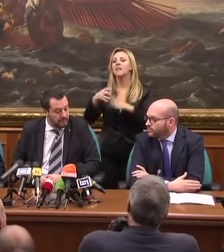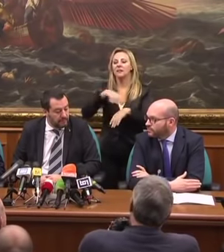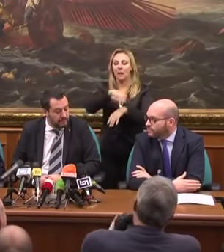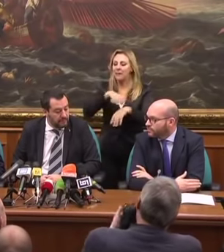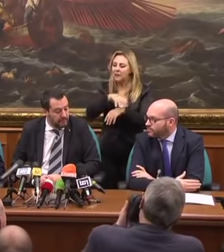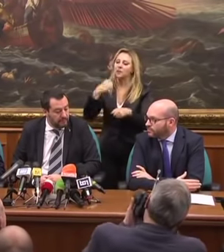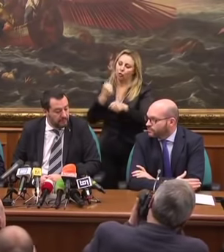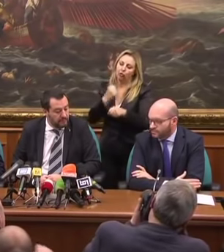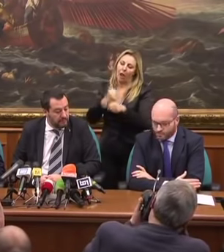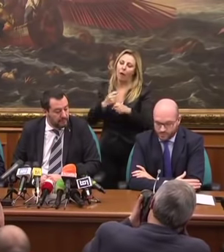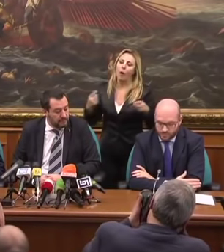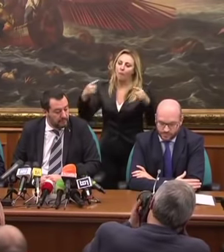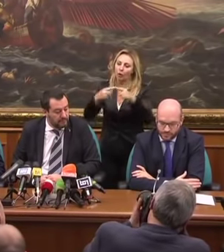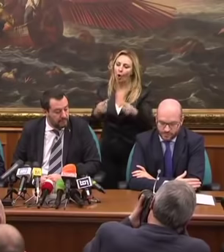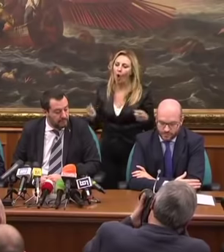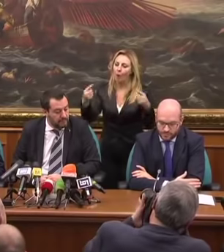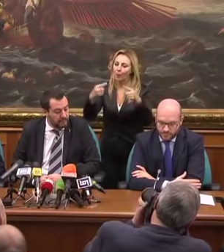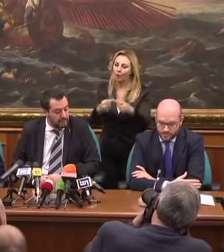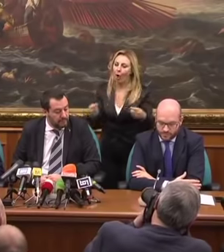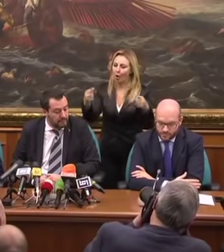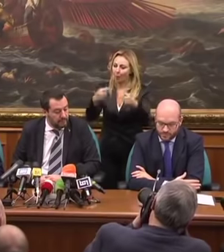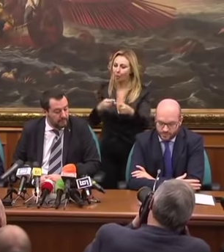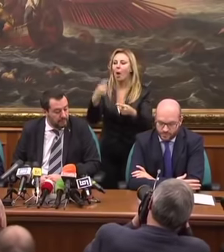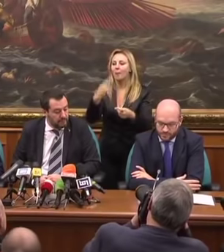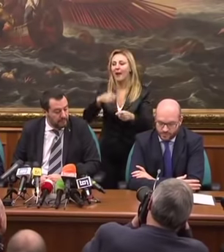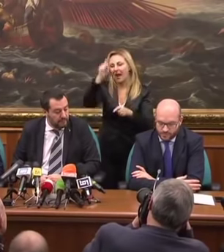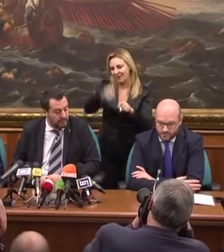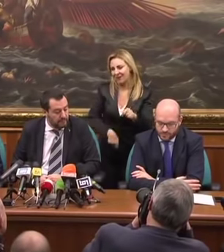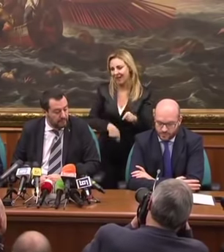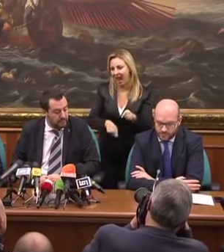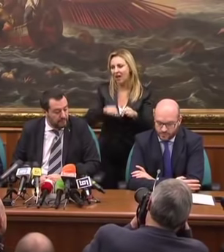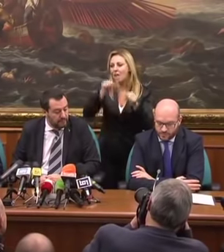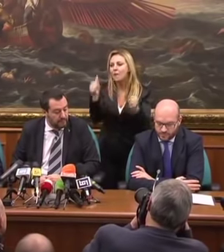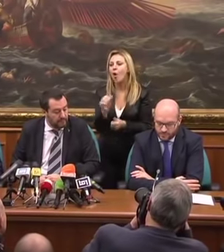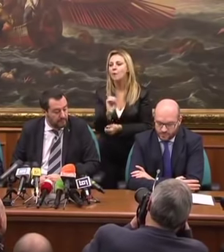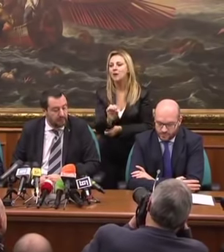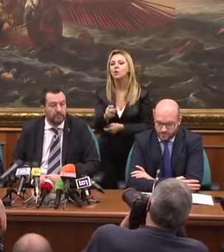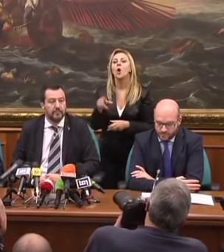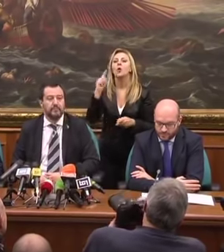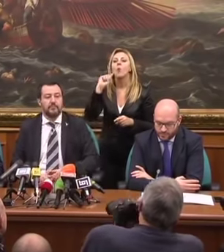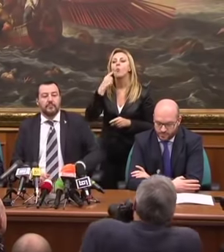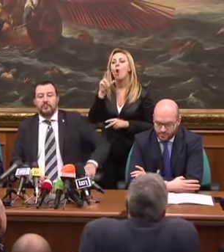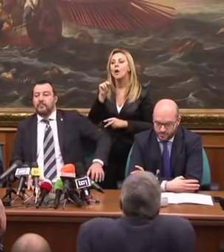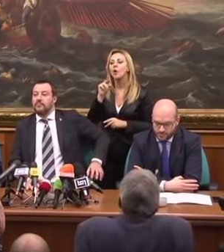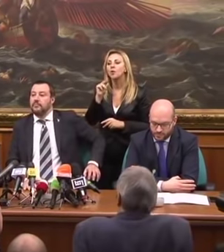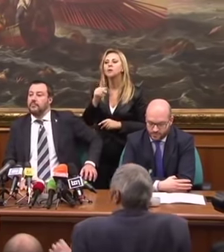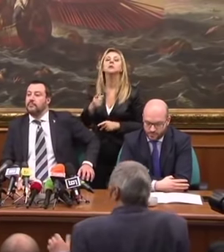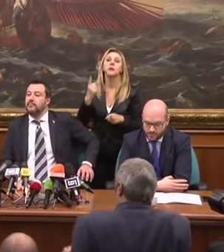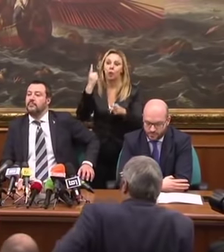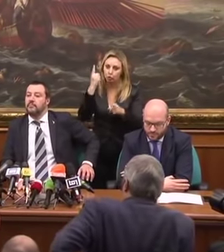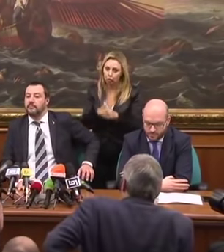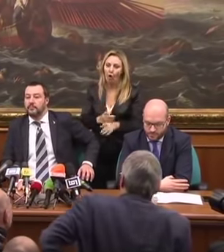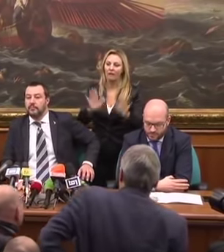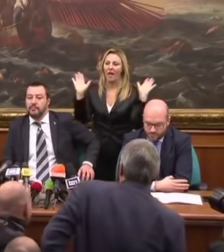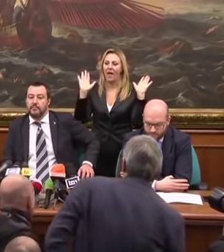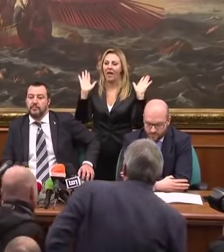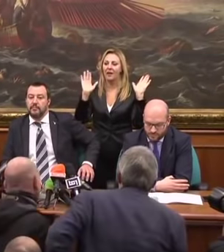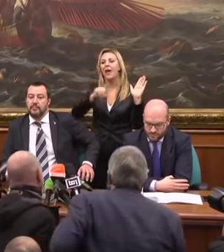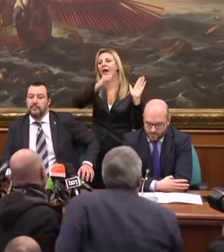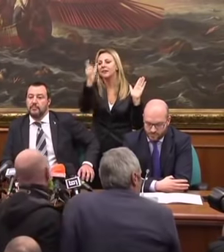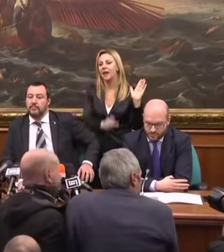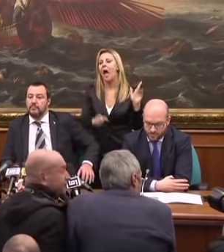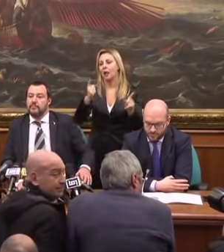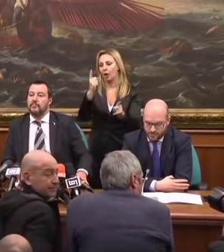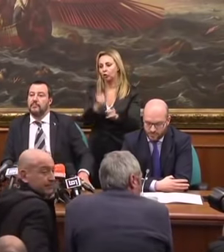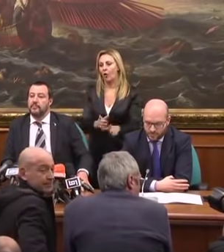una serie di protocolli. Come dicevo e concludo, questa è una buona notizia, era un atto dovuto nei confronti del Paese,